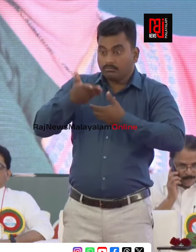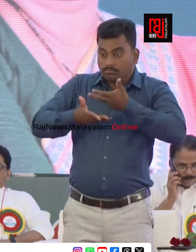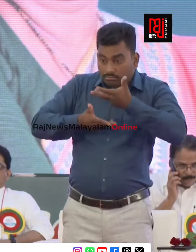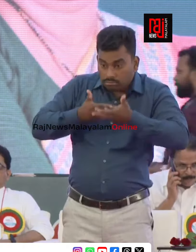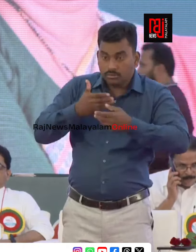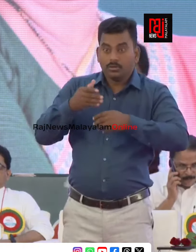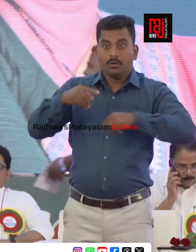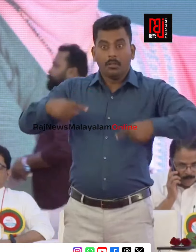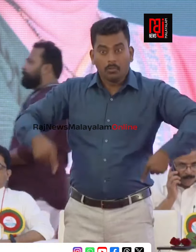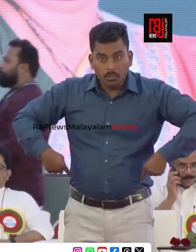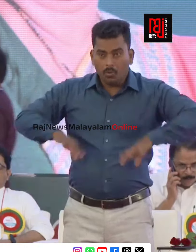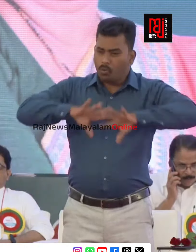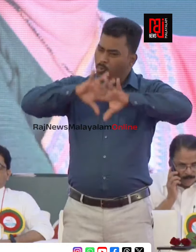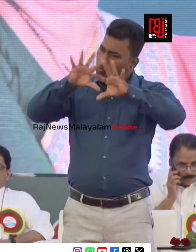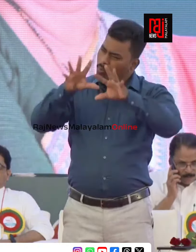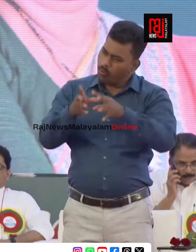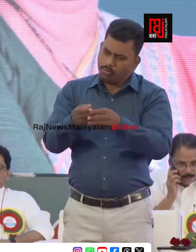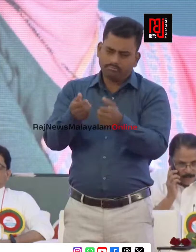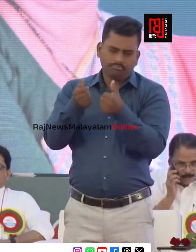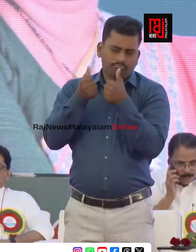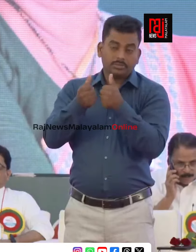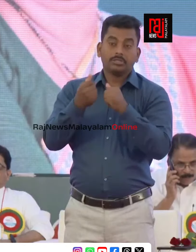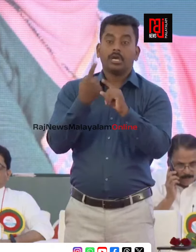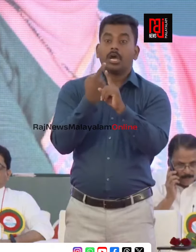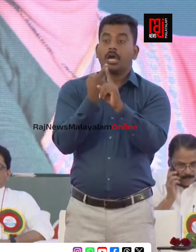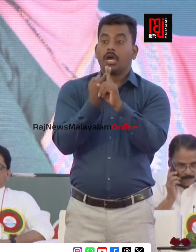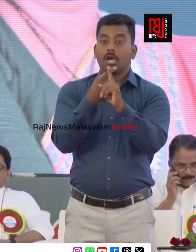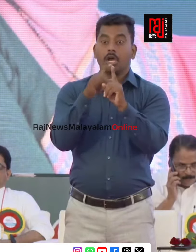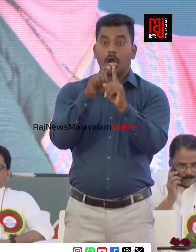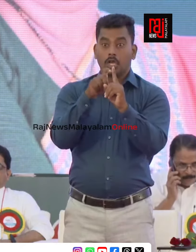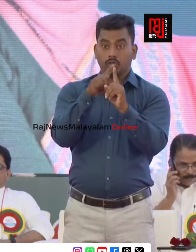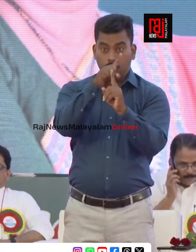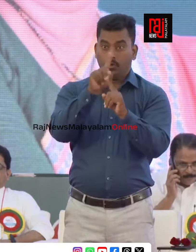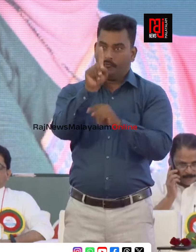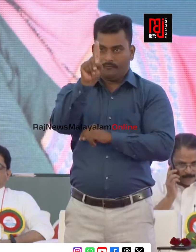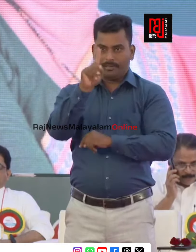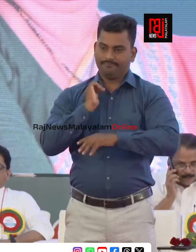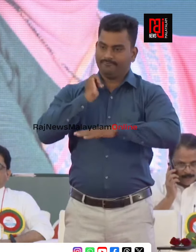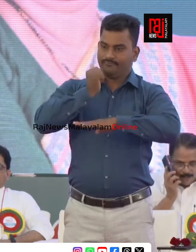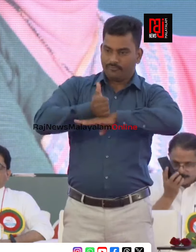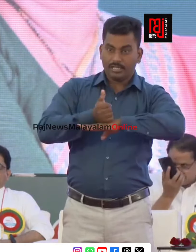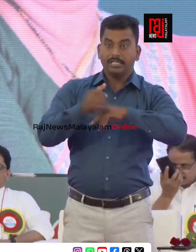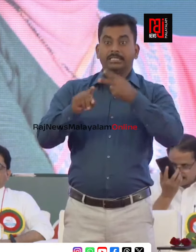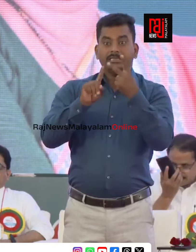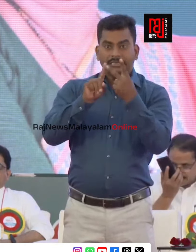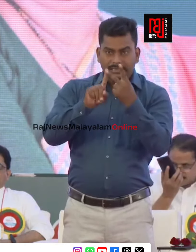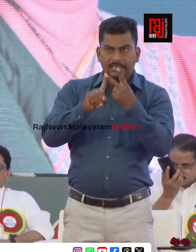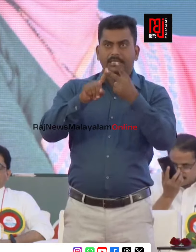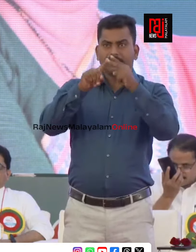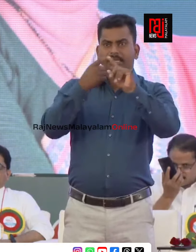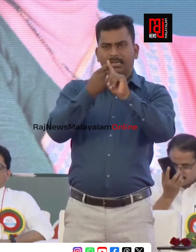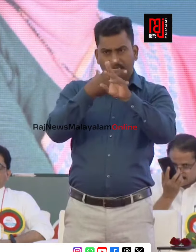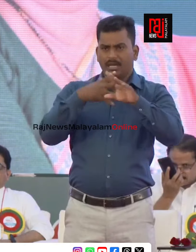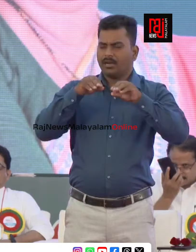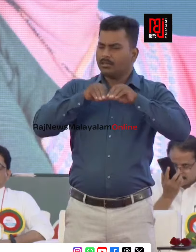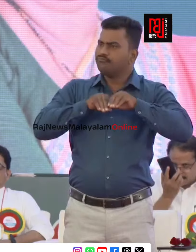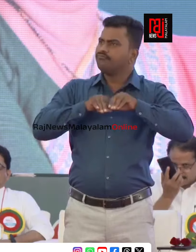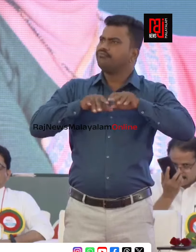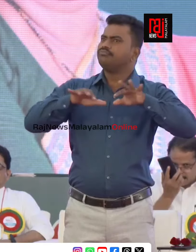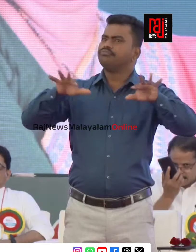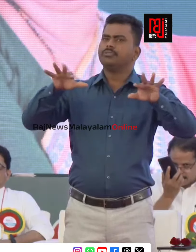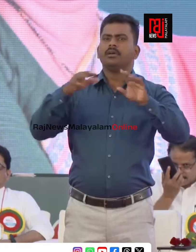4 വ്യത്യസ്ത പ്രദേശങ്ങളിൽ എല്ലാവിധ പിന്തുണാ സംവിധാനങ്ങളുമായിട്ടാണ് അസിസ്റ്റീവ് വില്ലേജസ് രൂപീകരിക്കുന്നത്. അത് എല്ലാ ജില്ലകളിലും